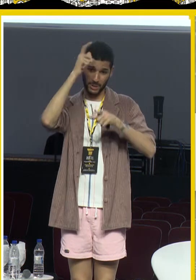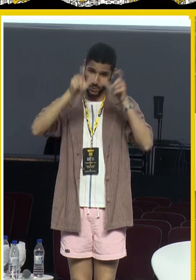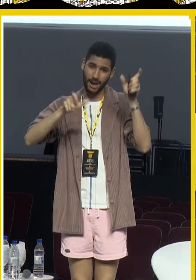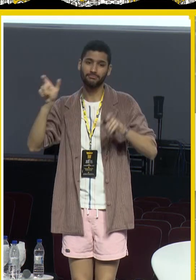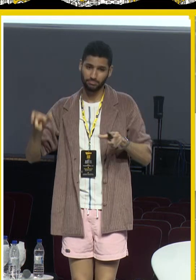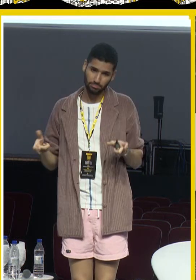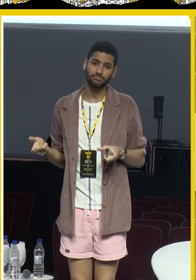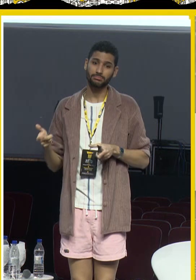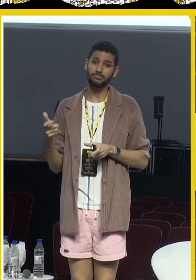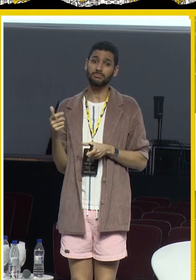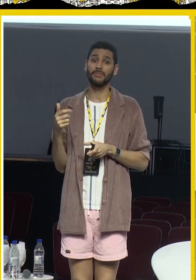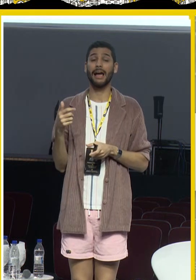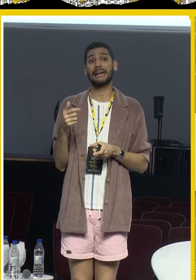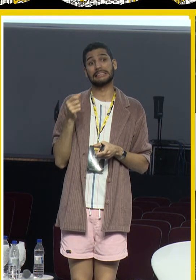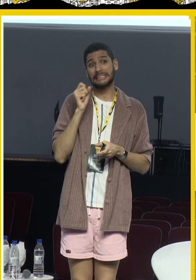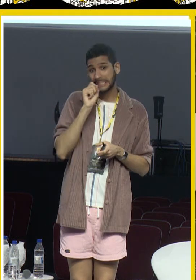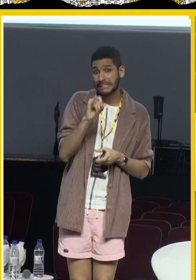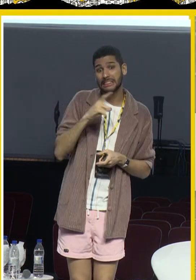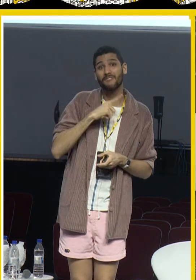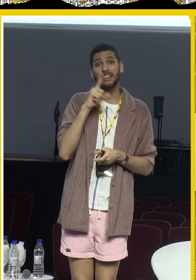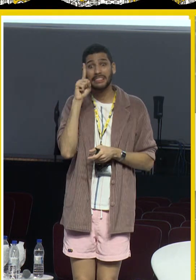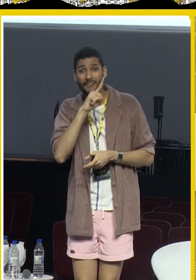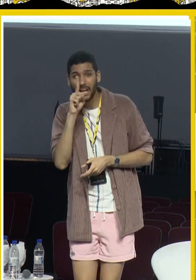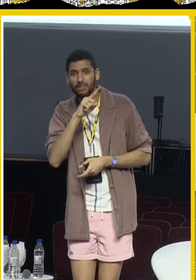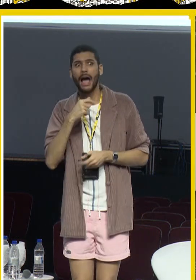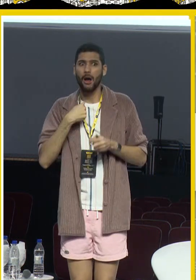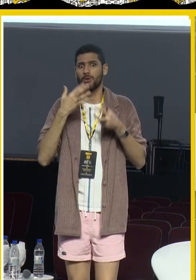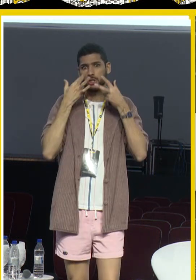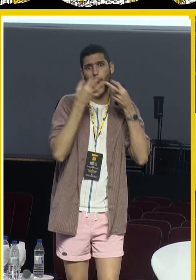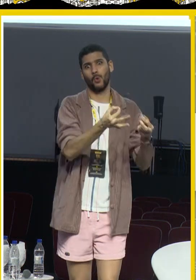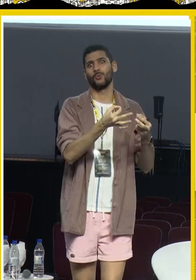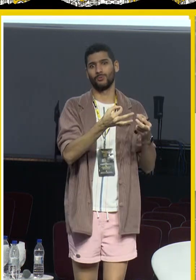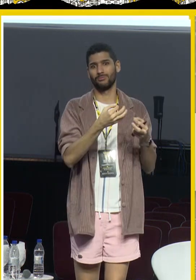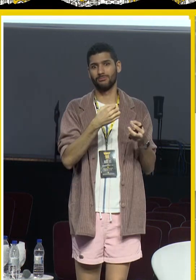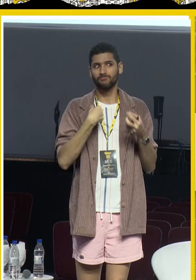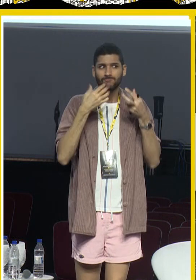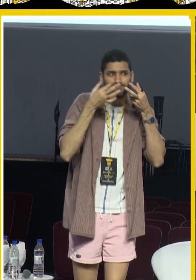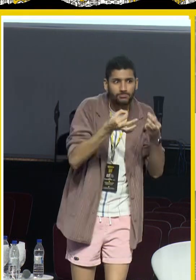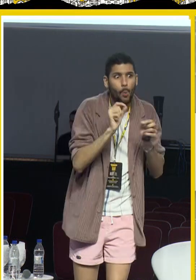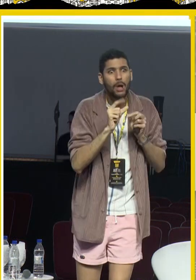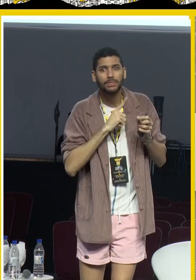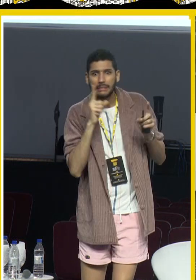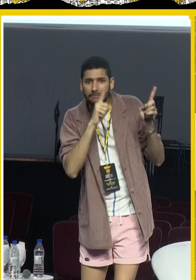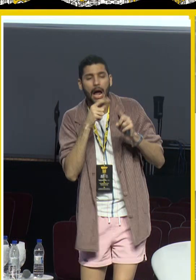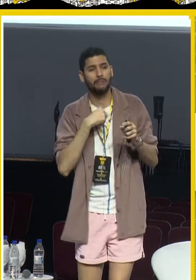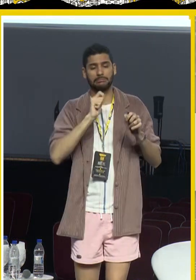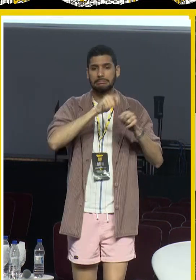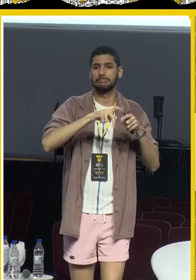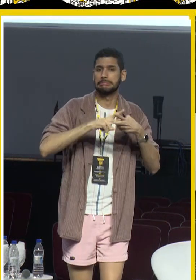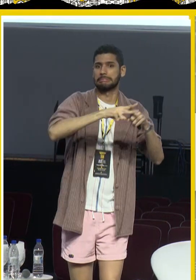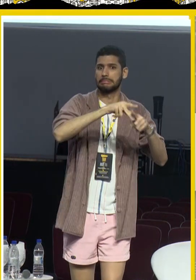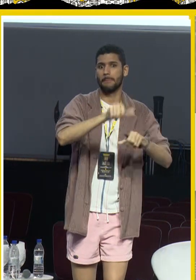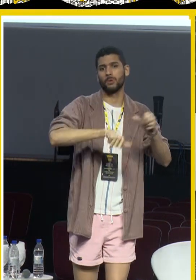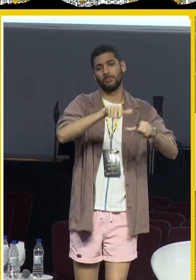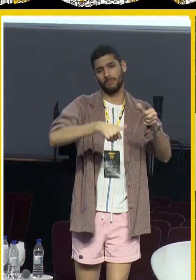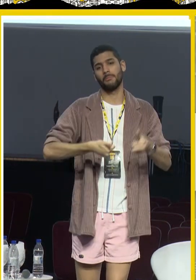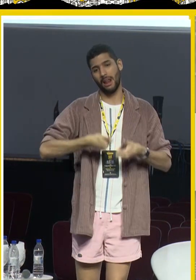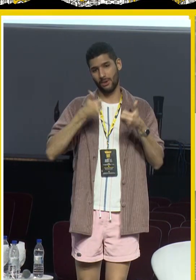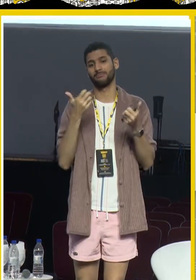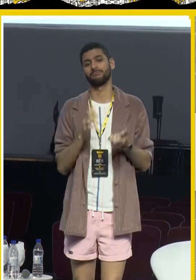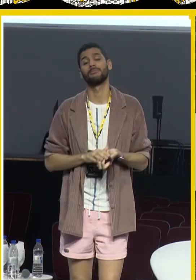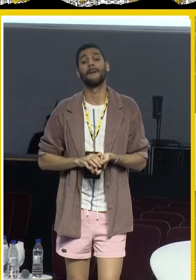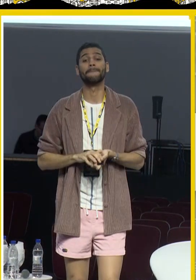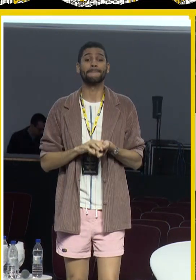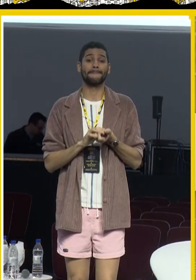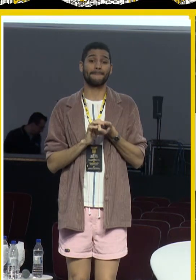tornando mais acessível para outras pessoas e eu sei que ainda falta algumas coisas para melhorar e eu tô tentando